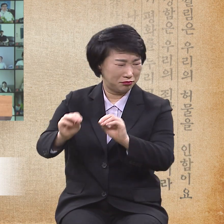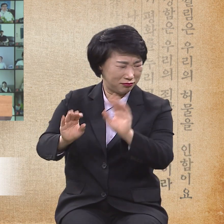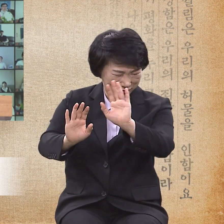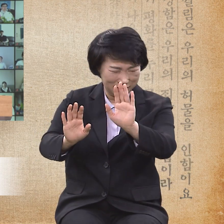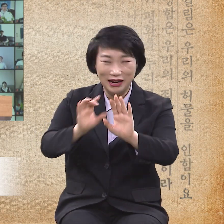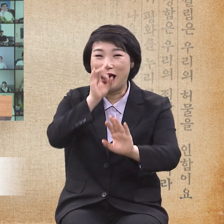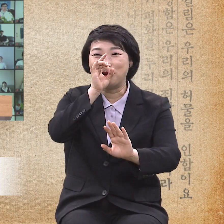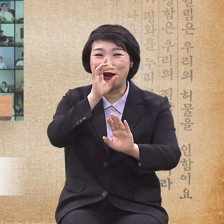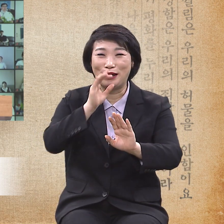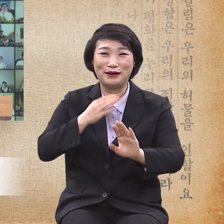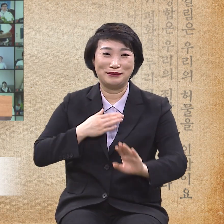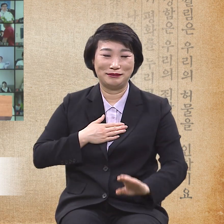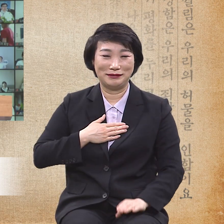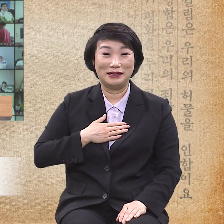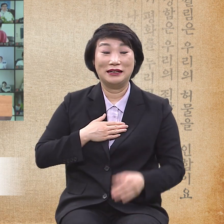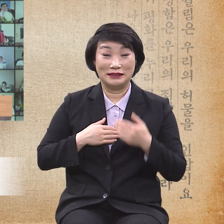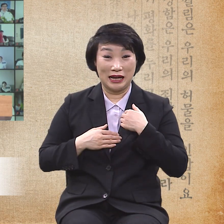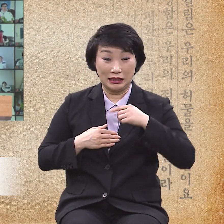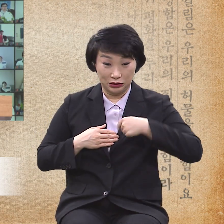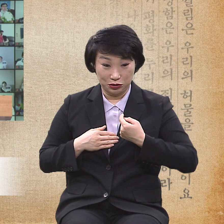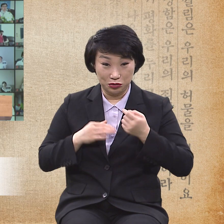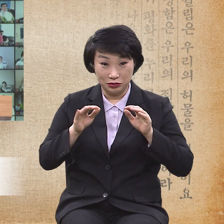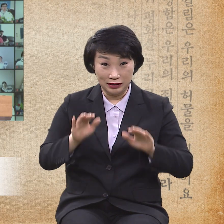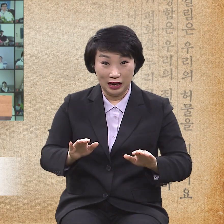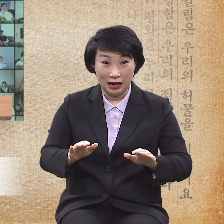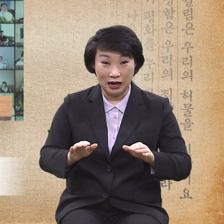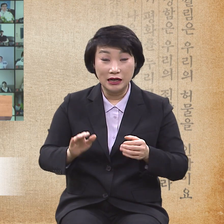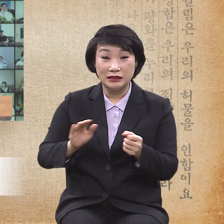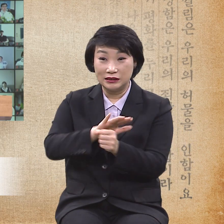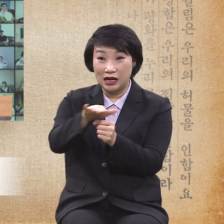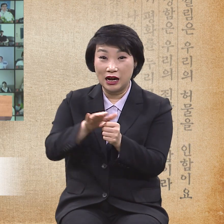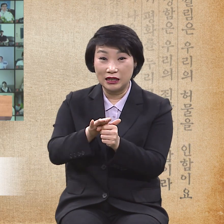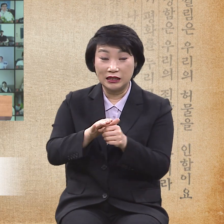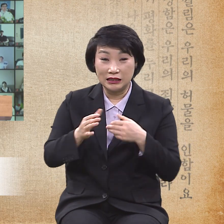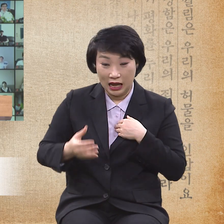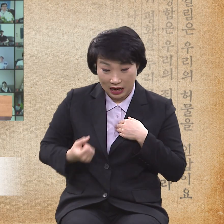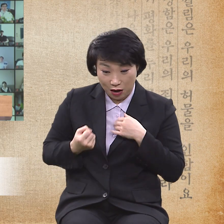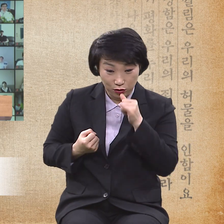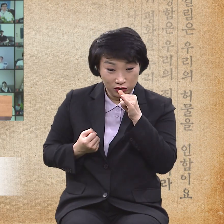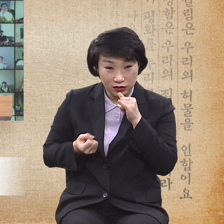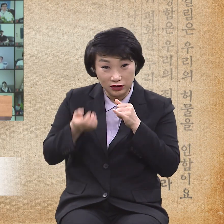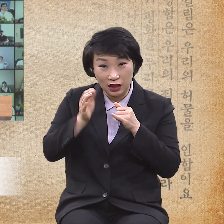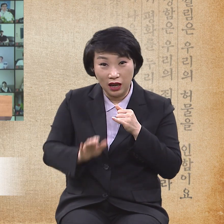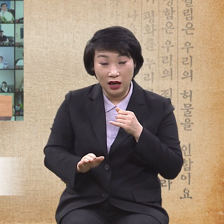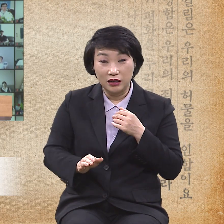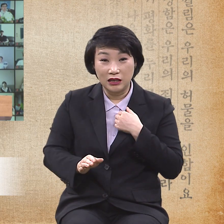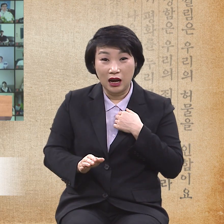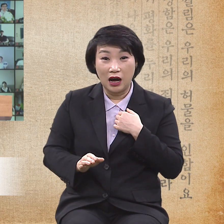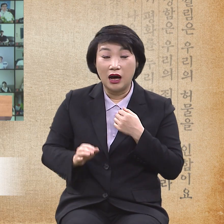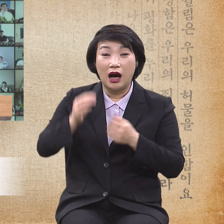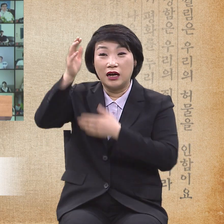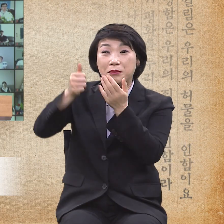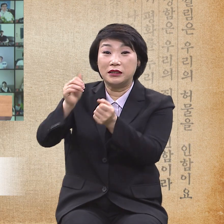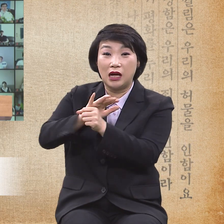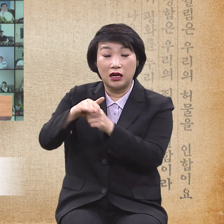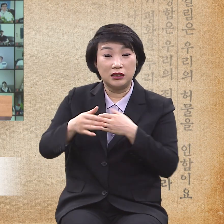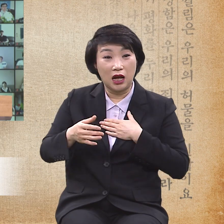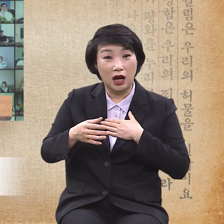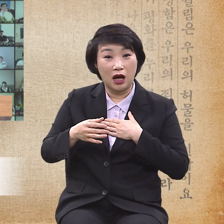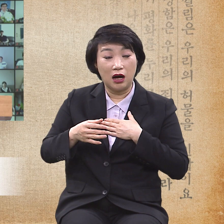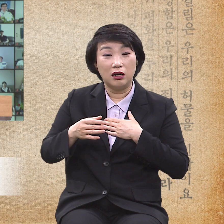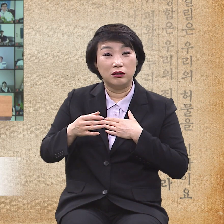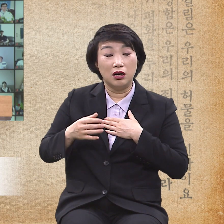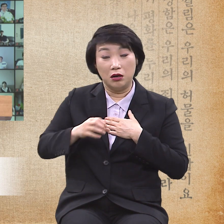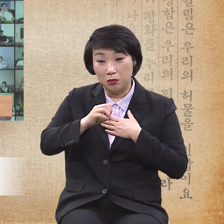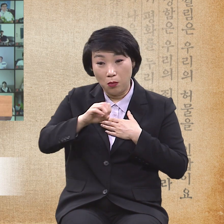중단시키면 안 되지. 내 스스로 사랑이 내게 있다 하면서도 그 사랑을 내게 보이지 않으면